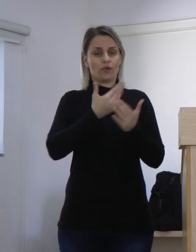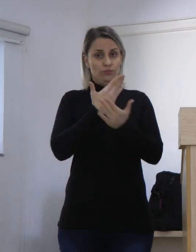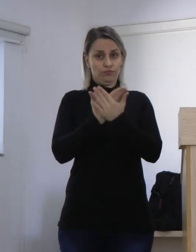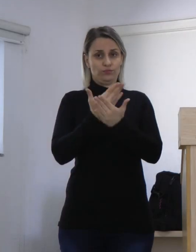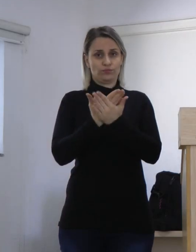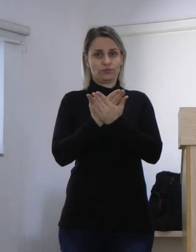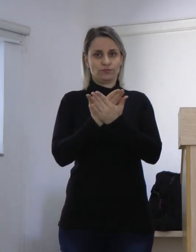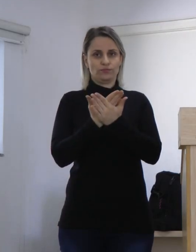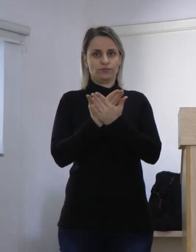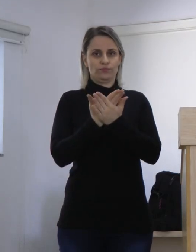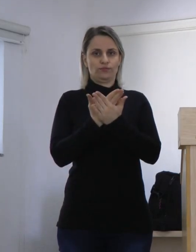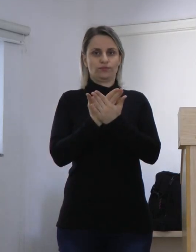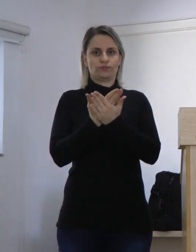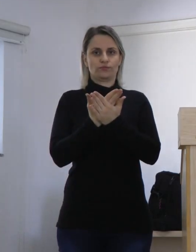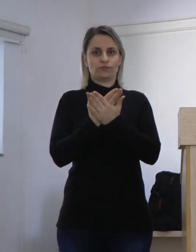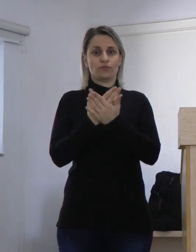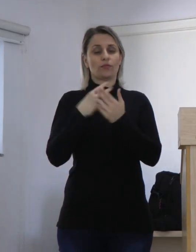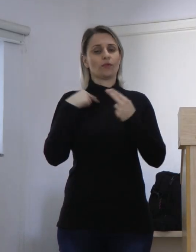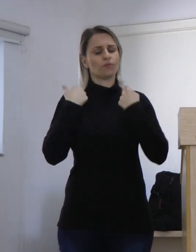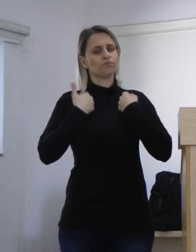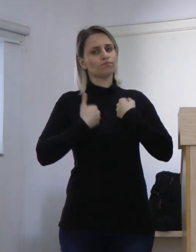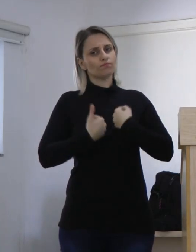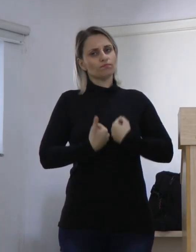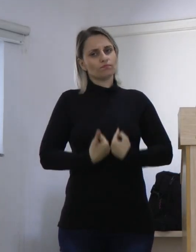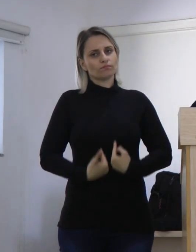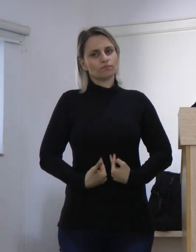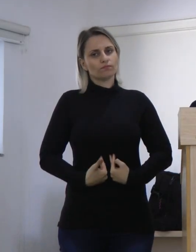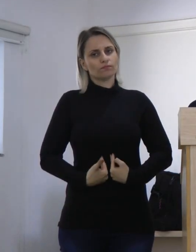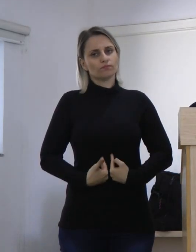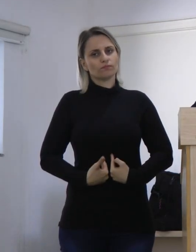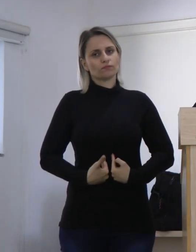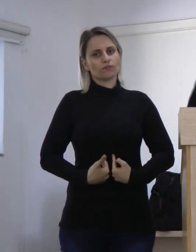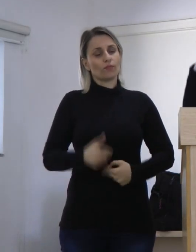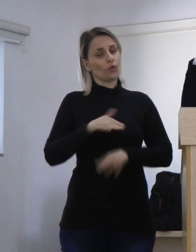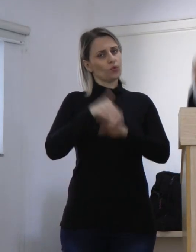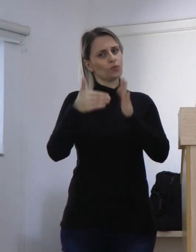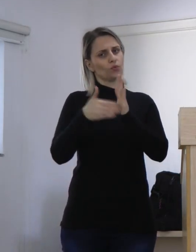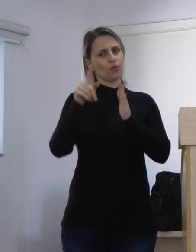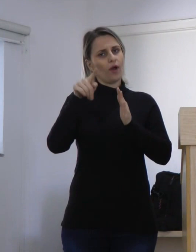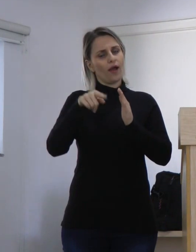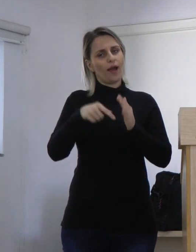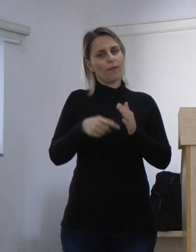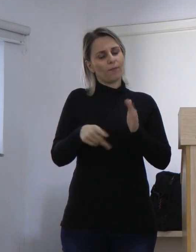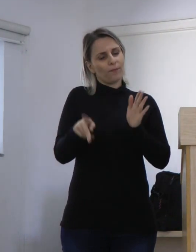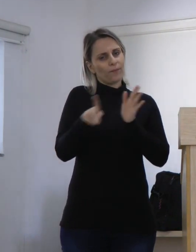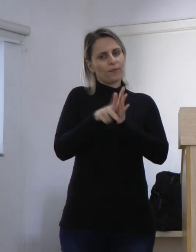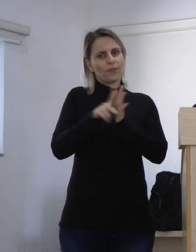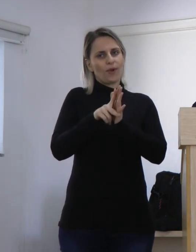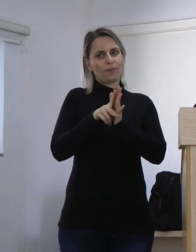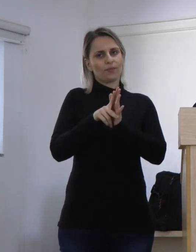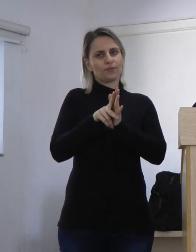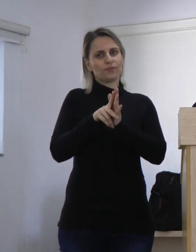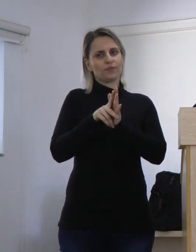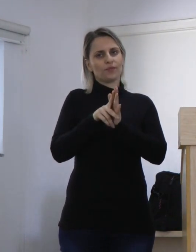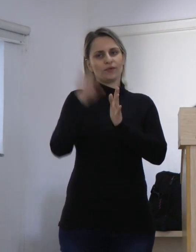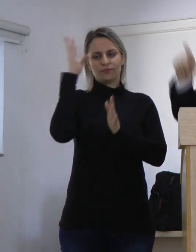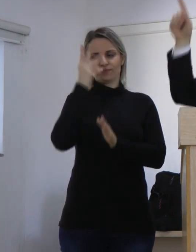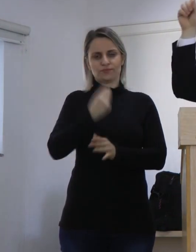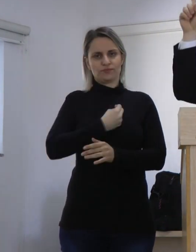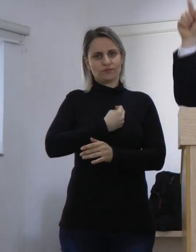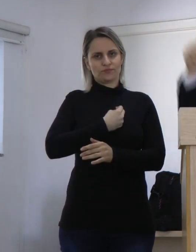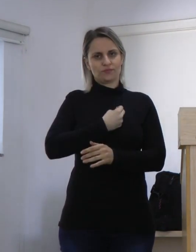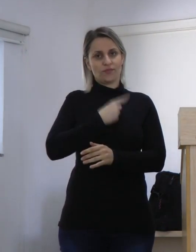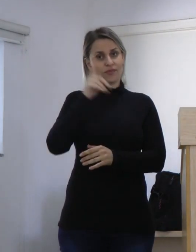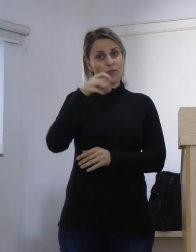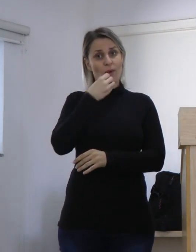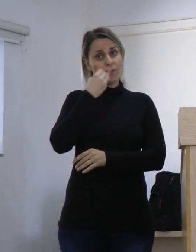estudo, humildade. Todos os frutos da doutrina espírita são bons. Se os frutos são bons, a